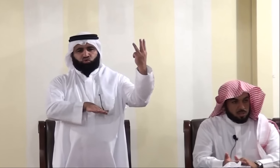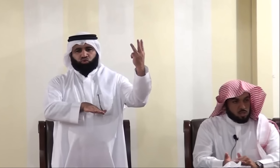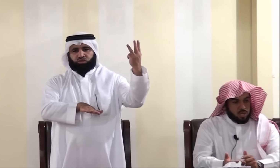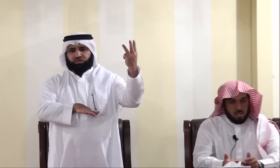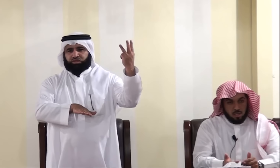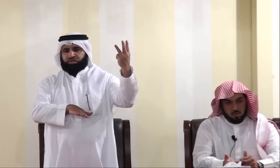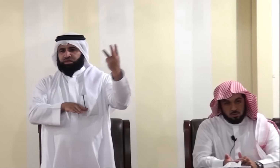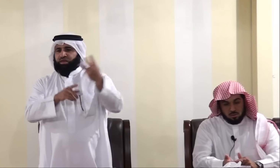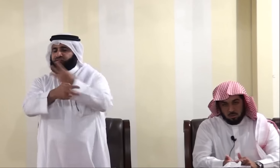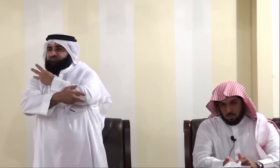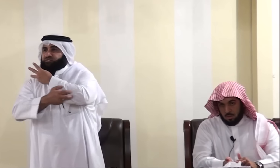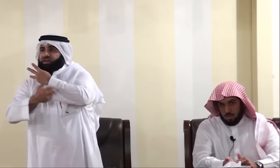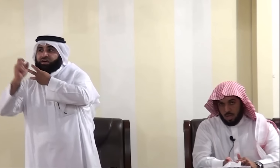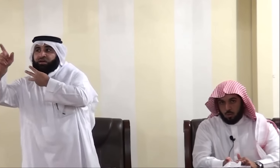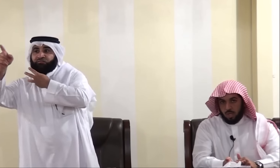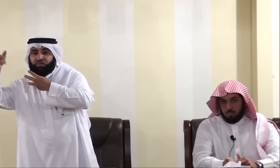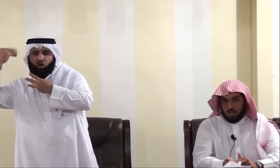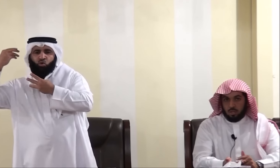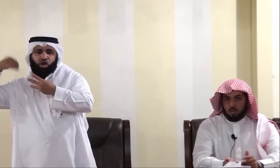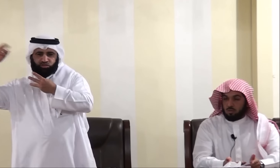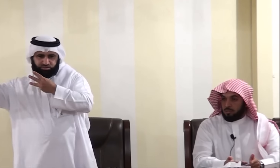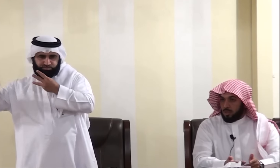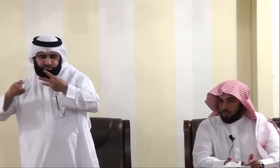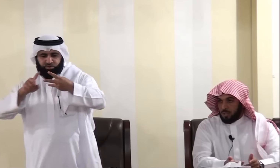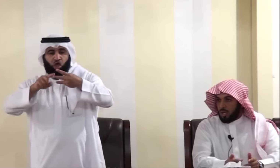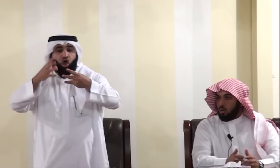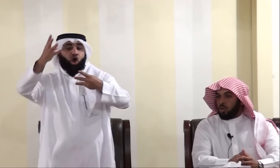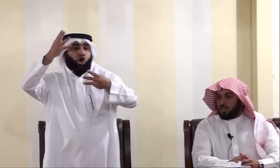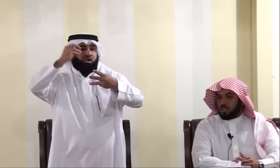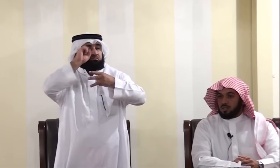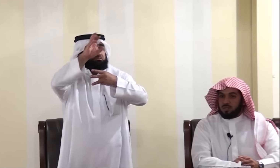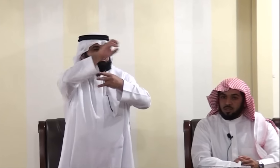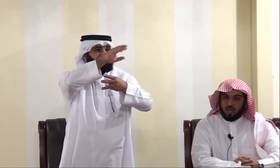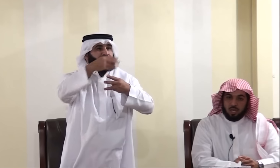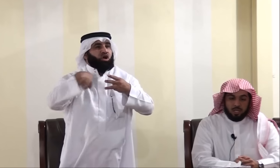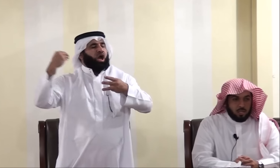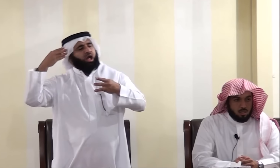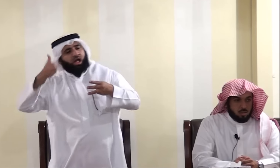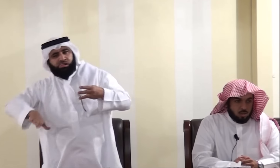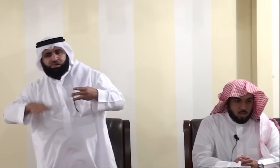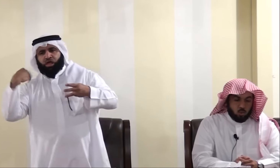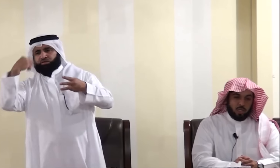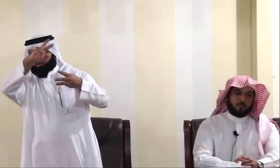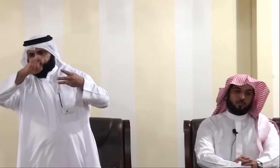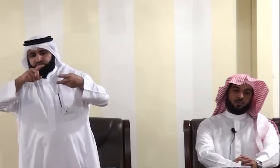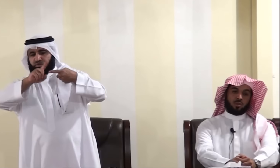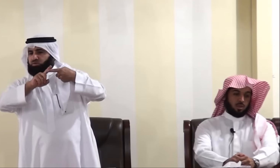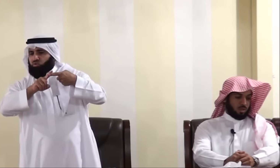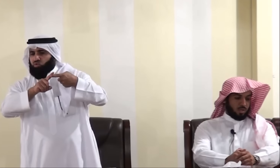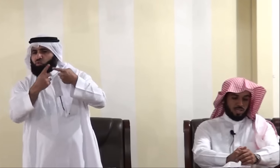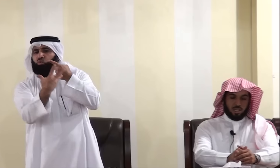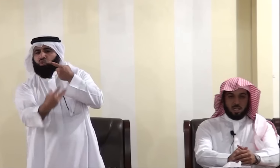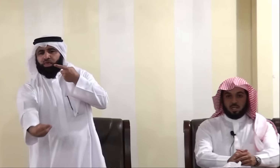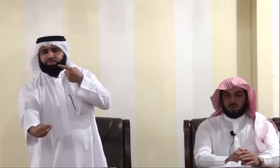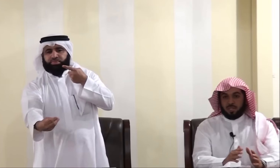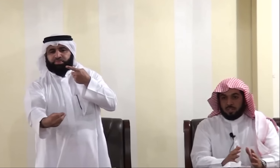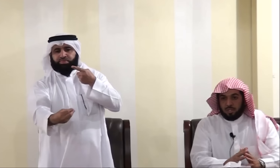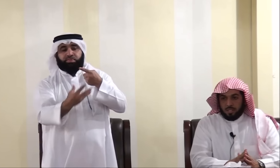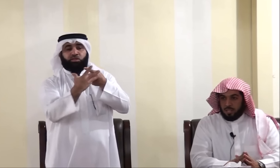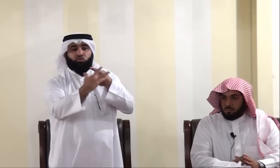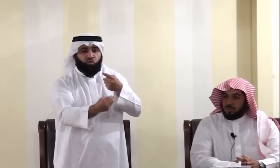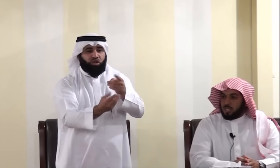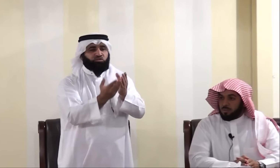صدقة جارية، أو علم ينتفع به، أو ولد صالح يدعو له. كنا